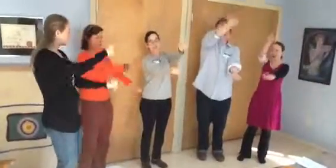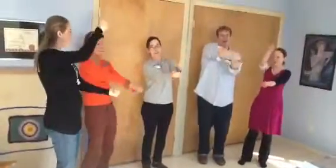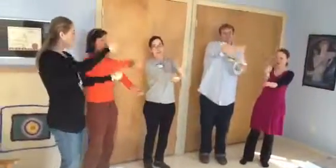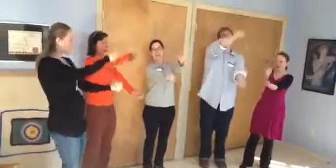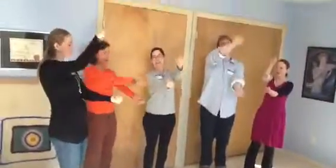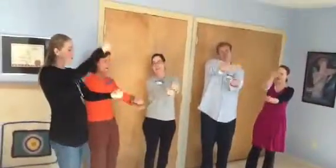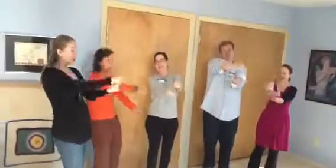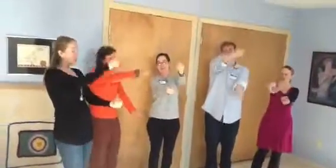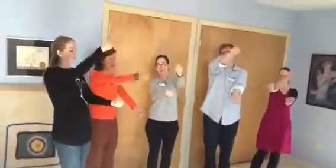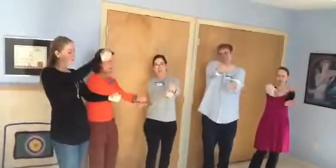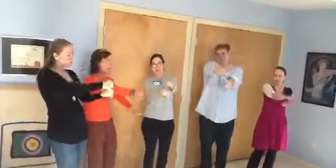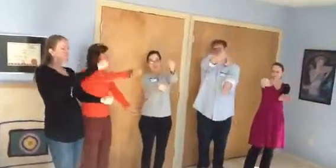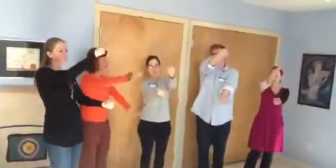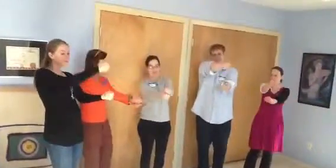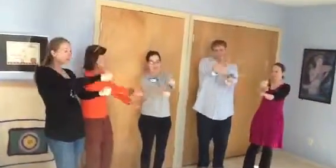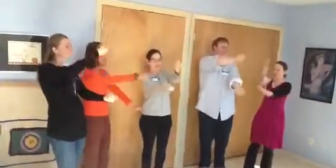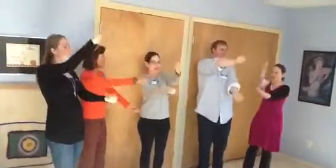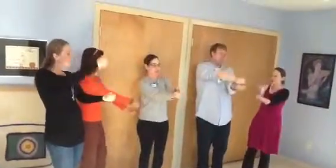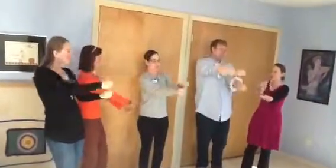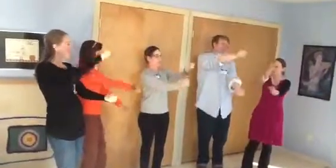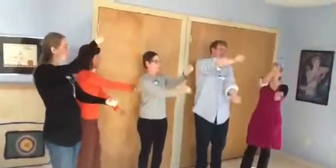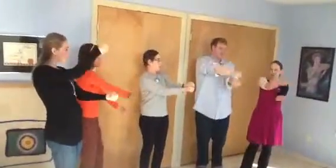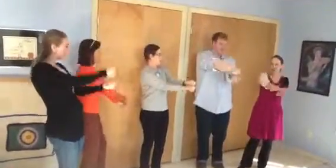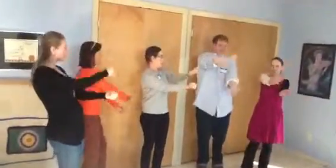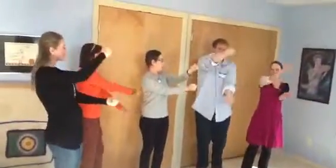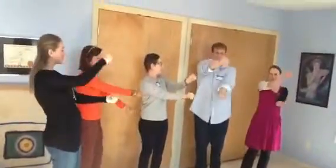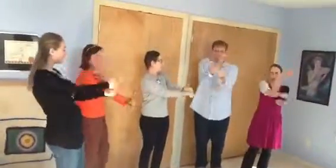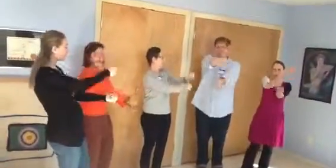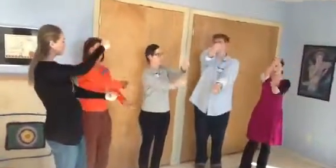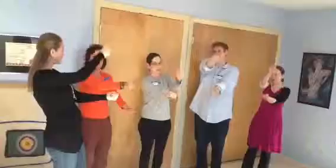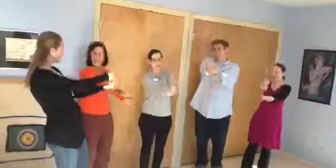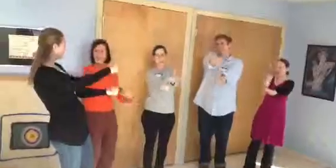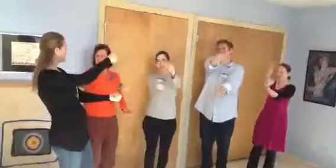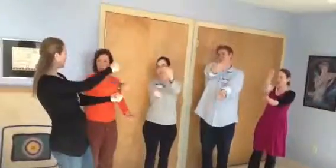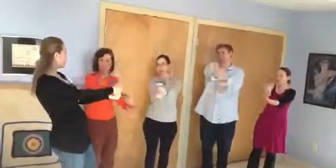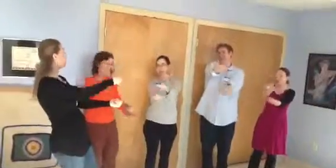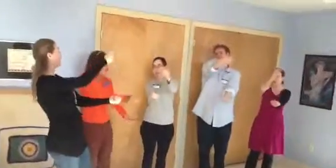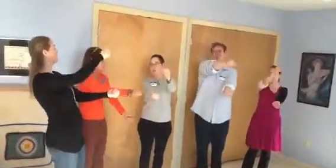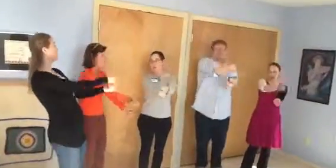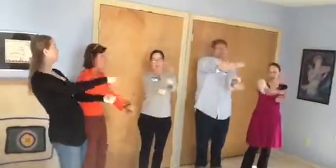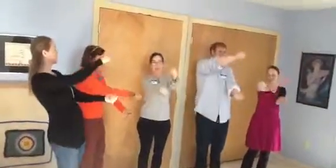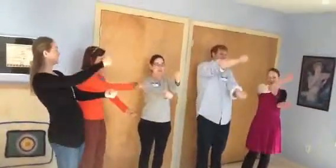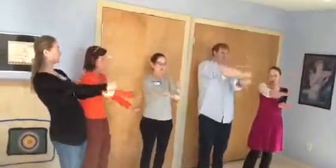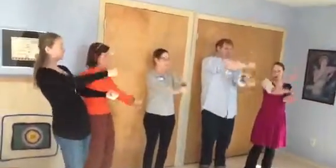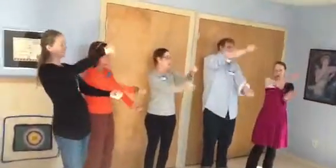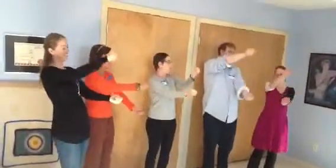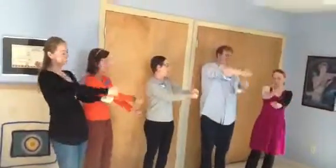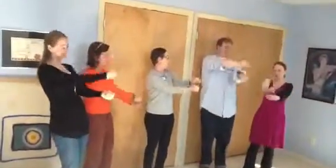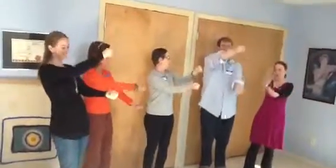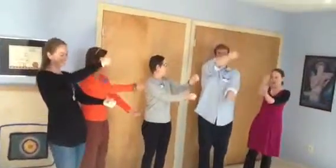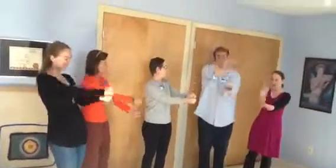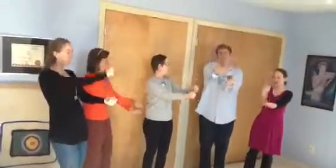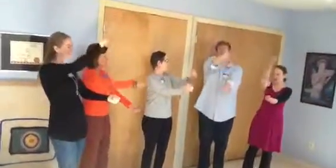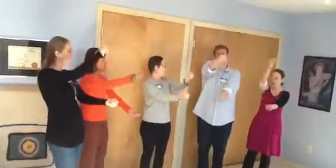Grandpa shark has no teeth. Grandpa shark, do do do do do. Grandpa shark, do do do do do do. Grandpa shark, do do do do do do. Grandpa